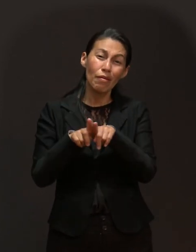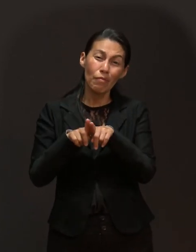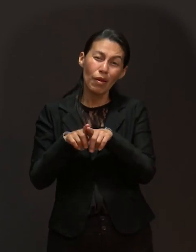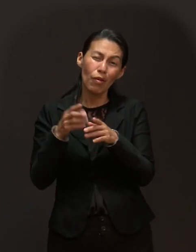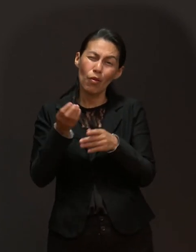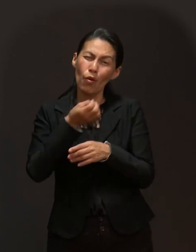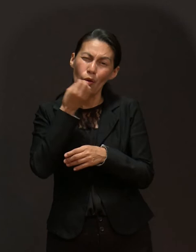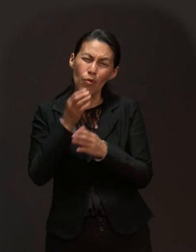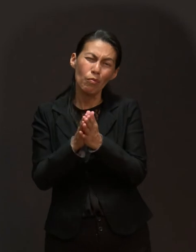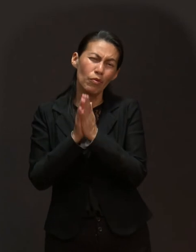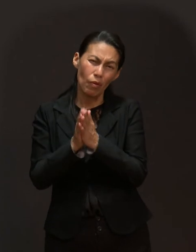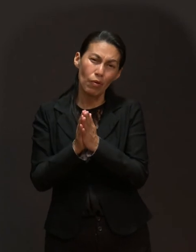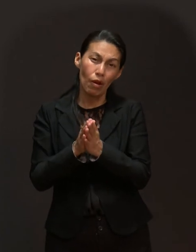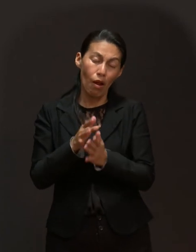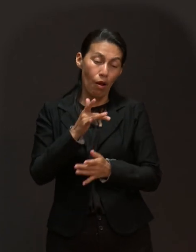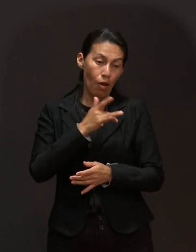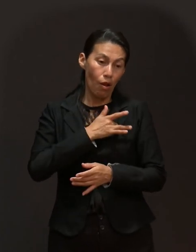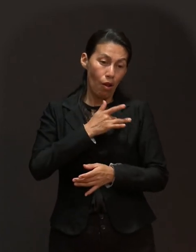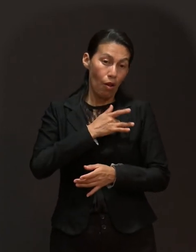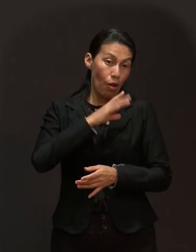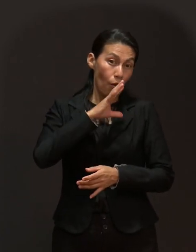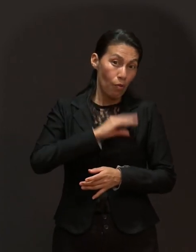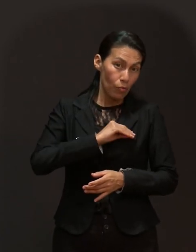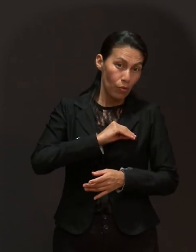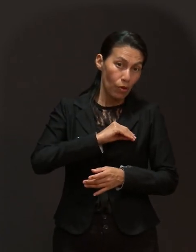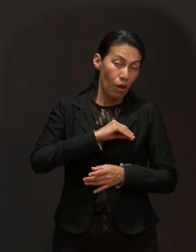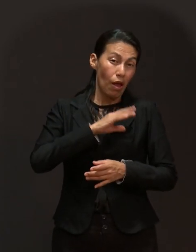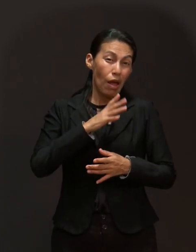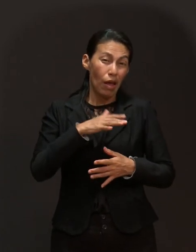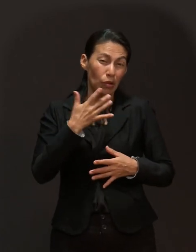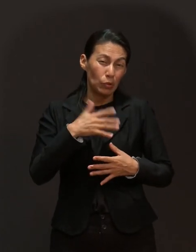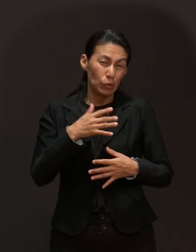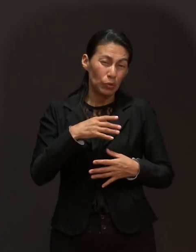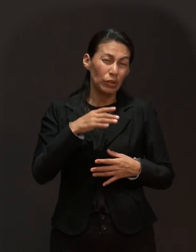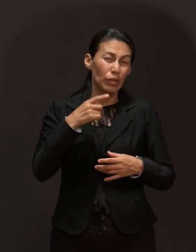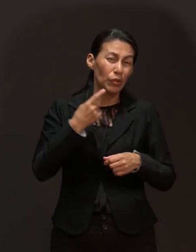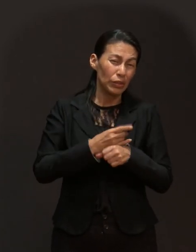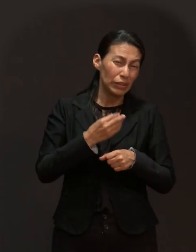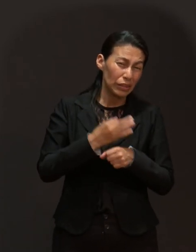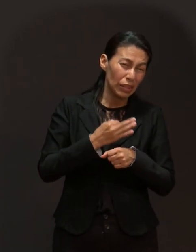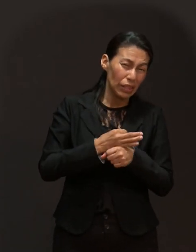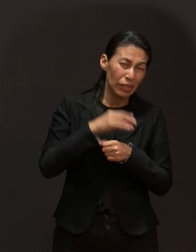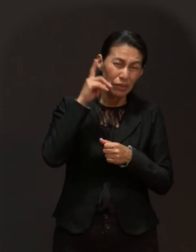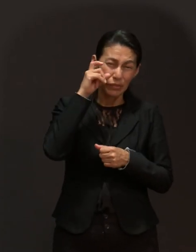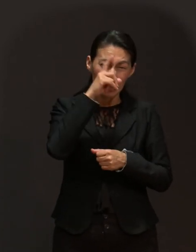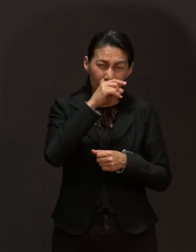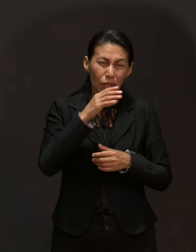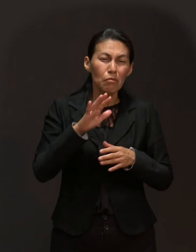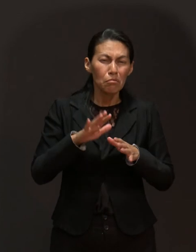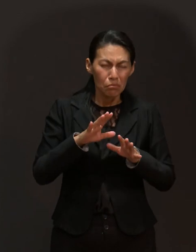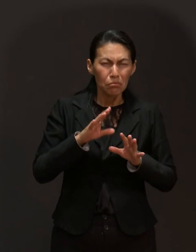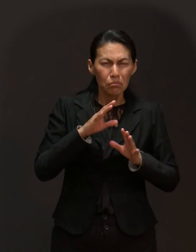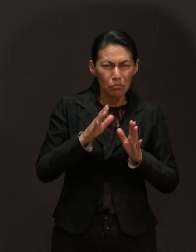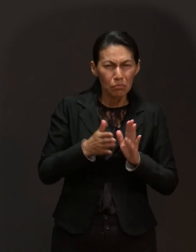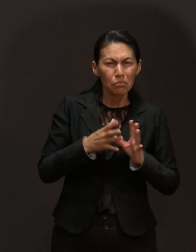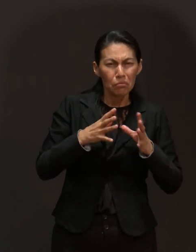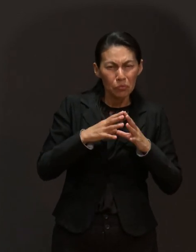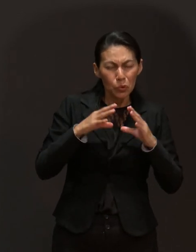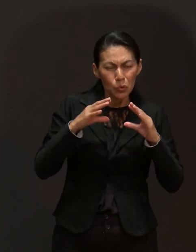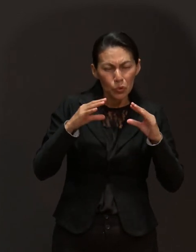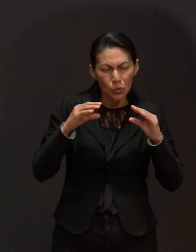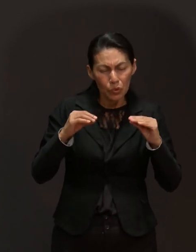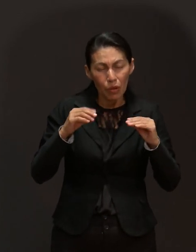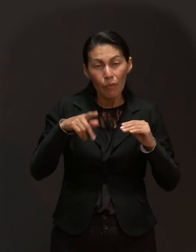infarto Y está estable ahora Pero necesita nuestras